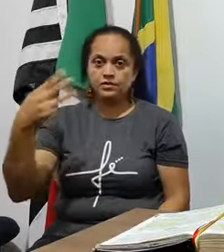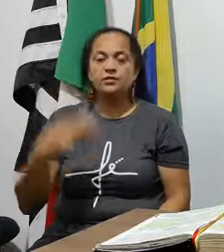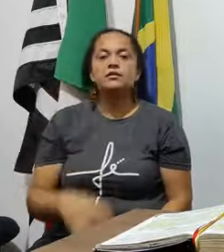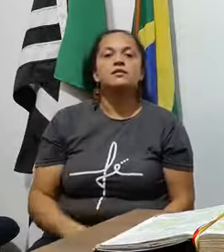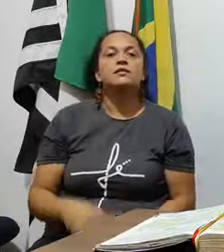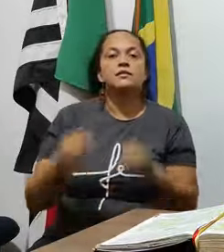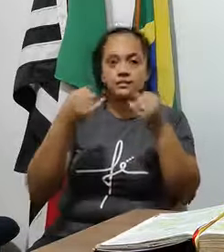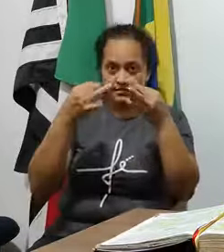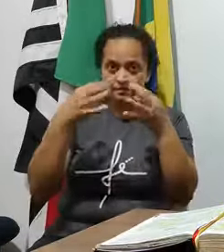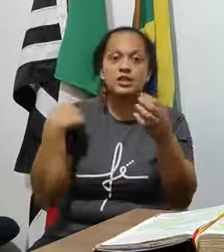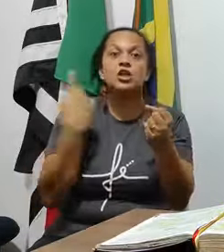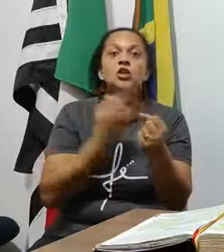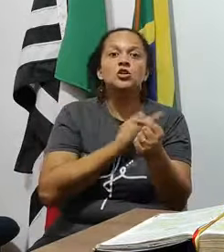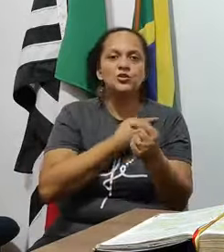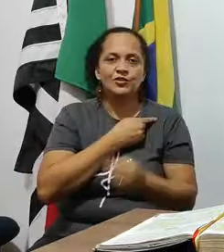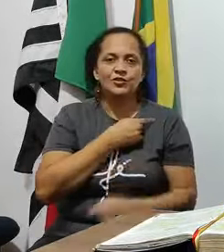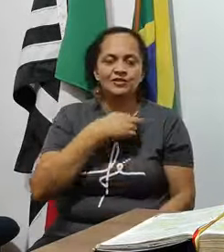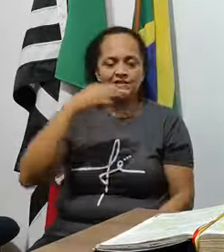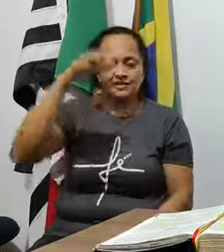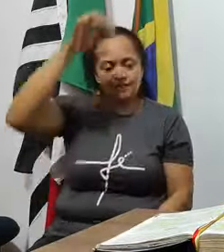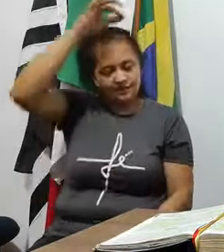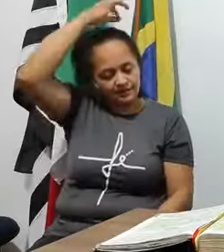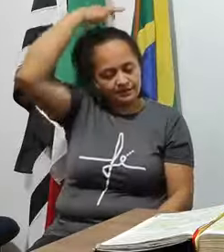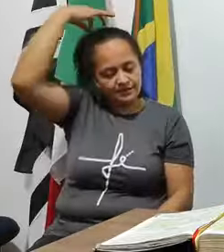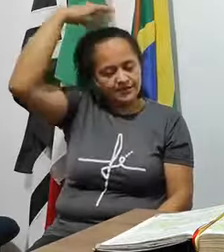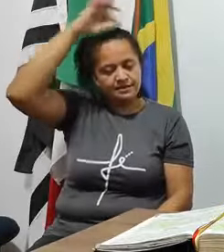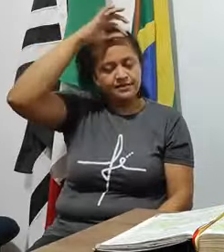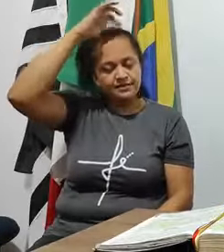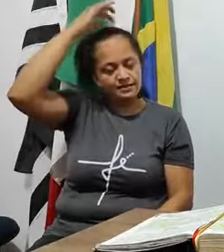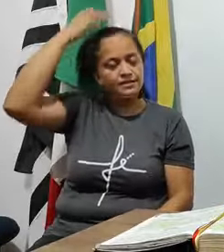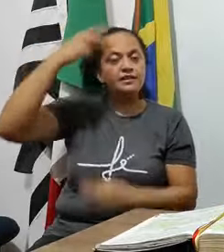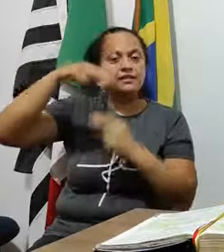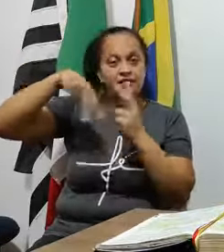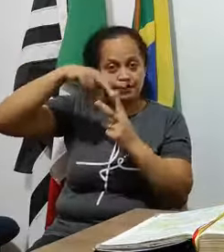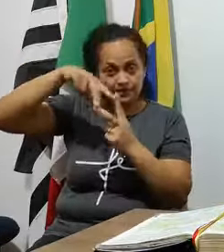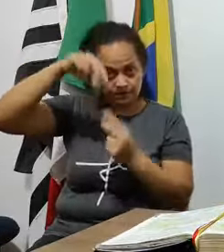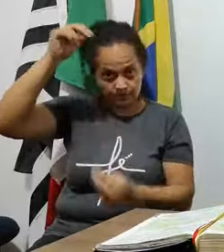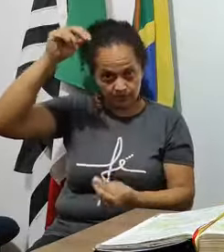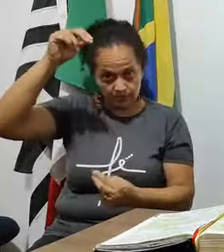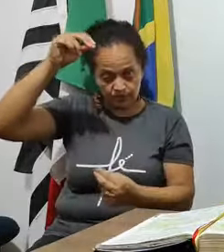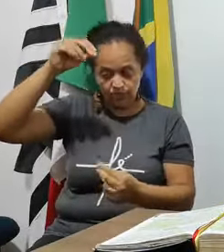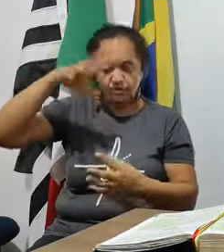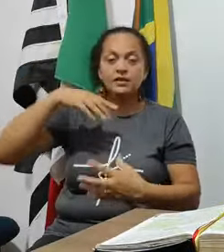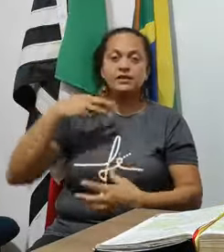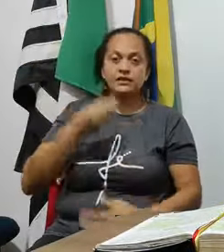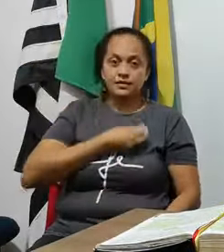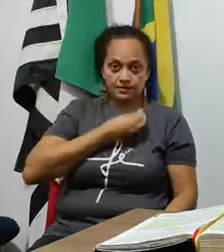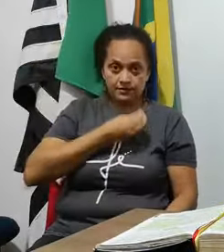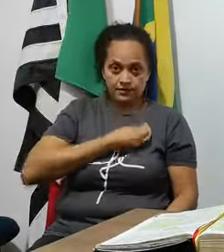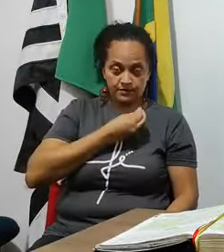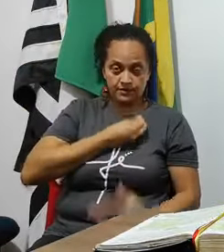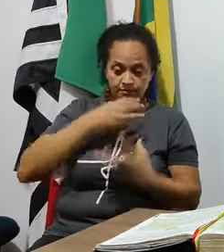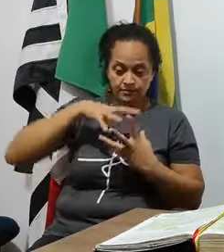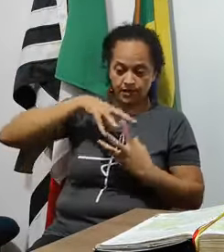nós somos espírito, alma e corpo. Nós somos um espírito,